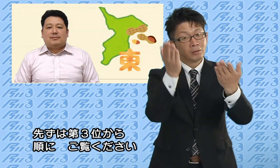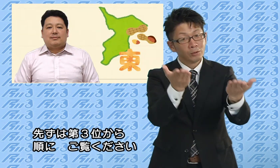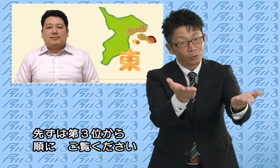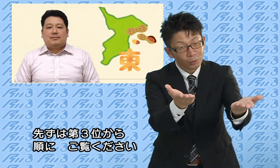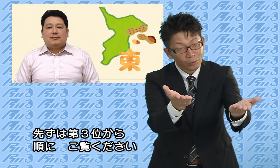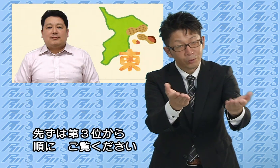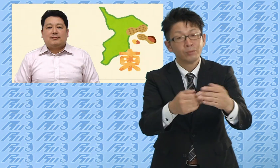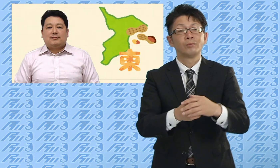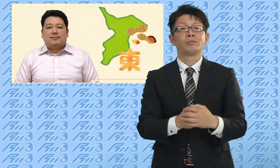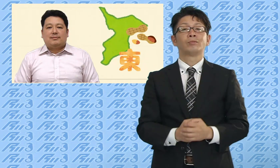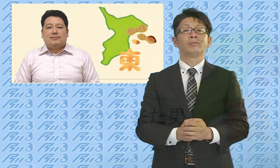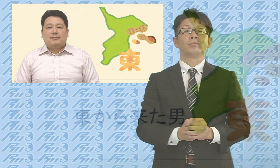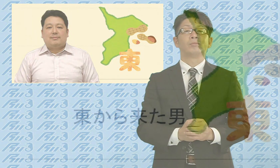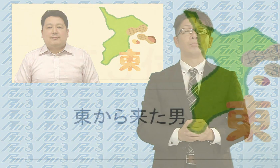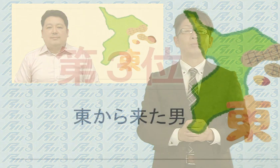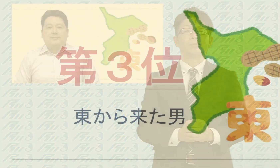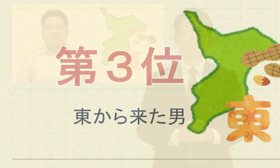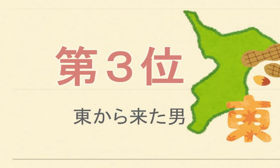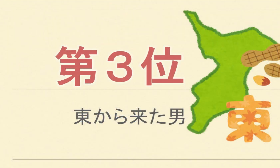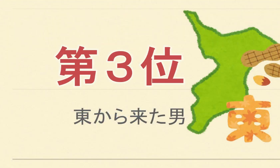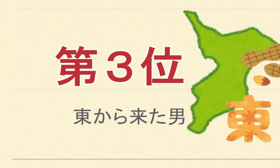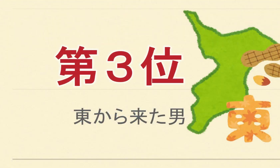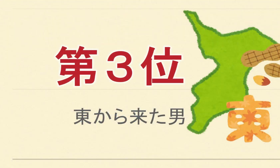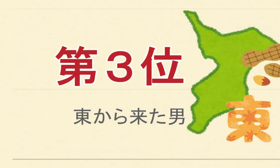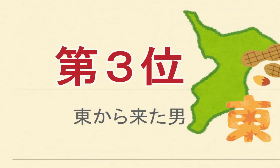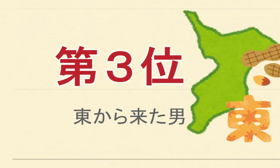にご覧ください。